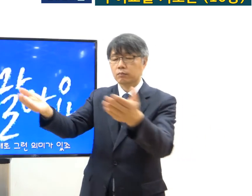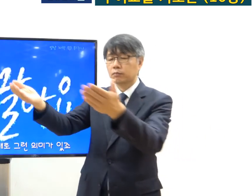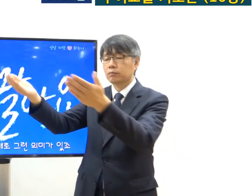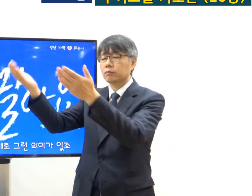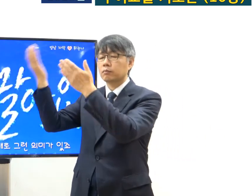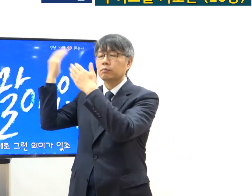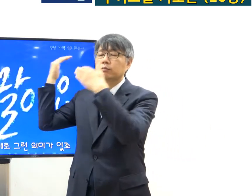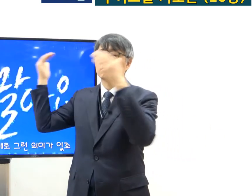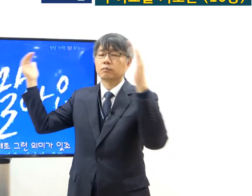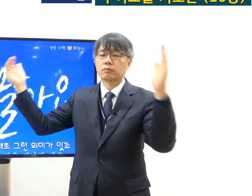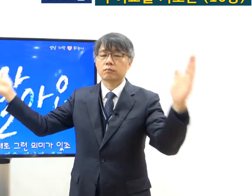지나간 것은